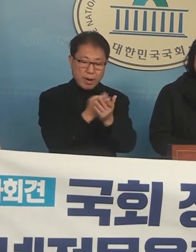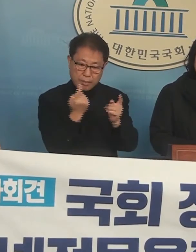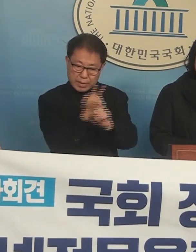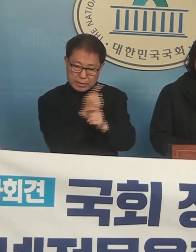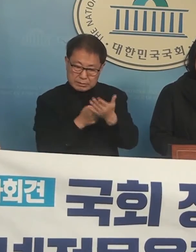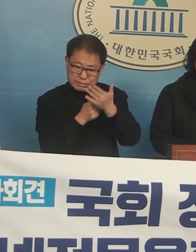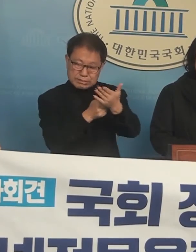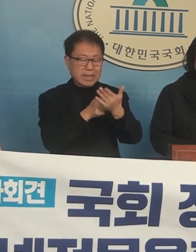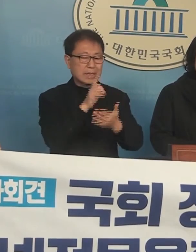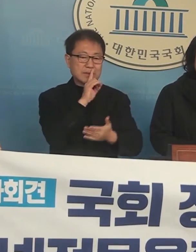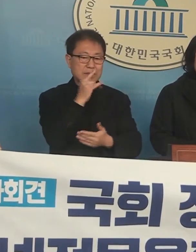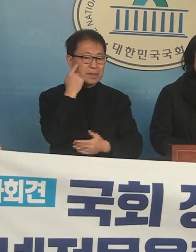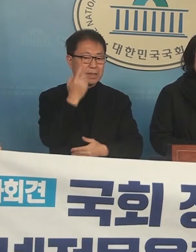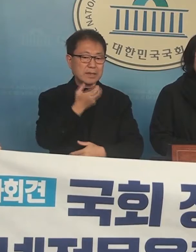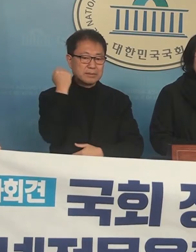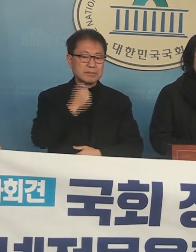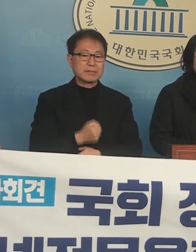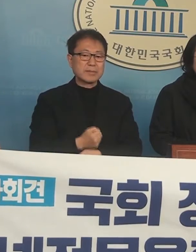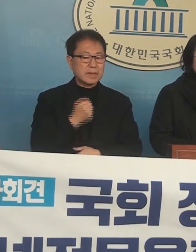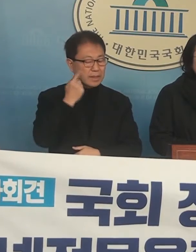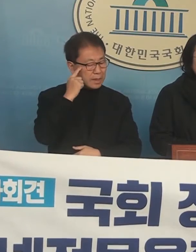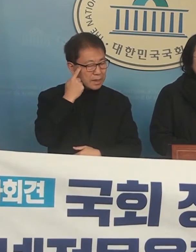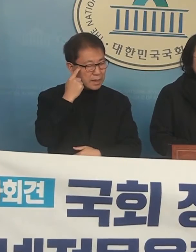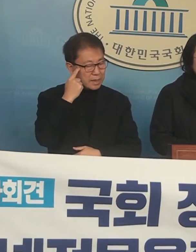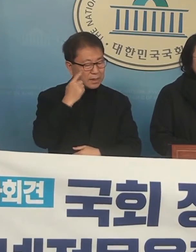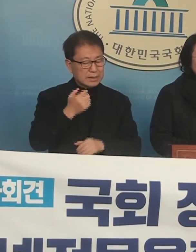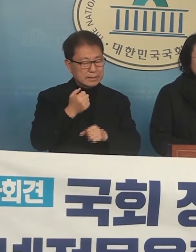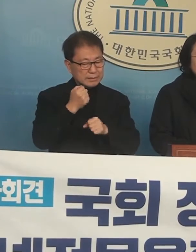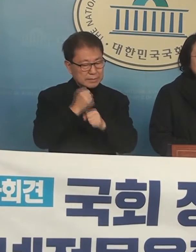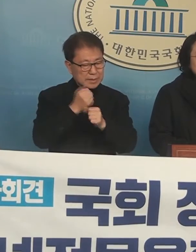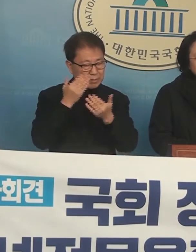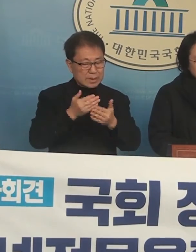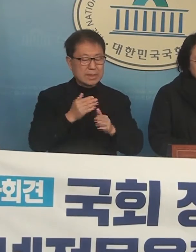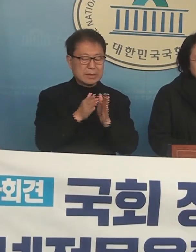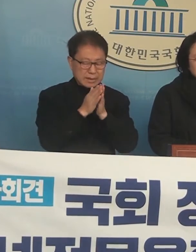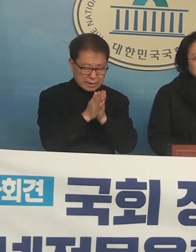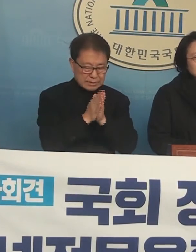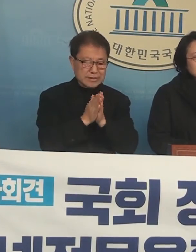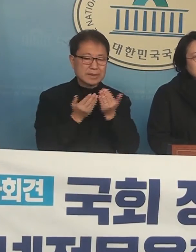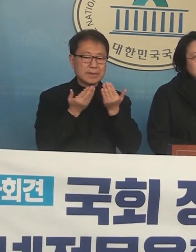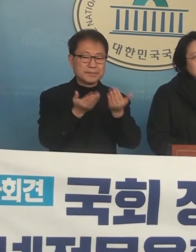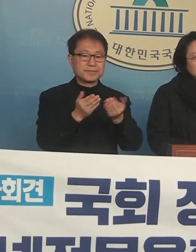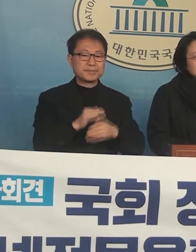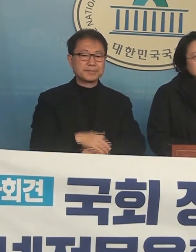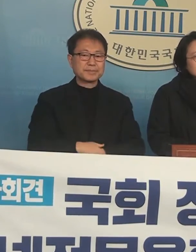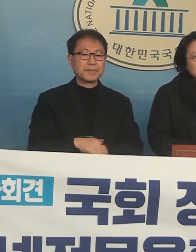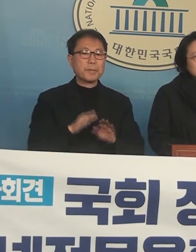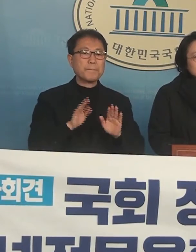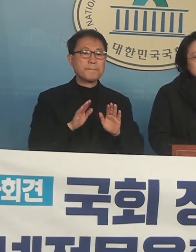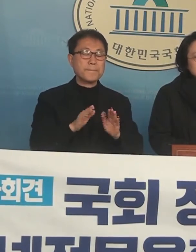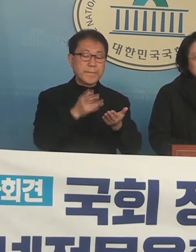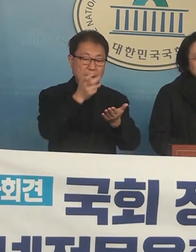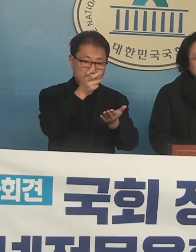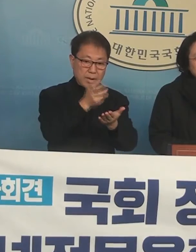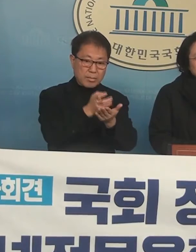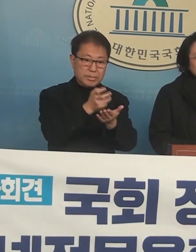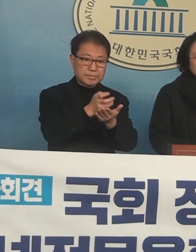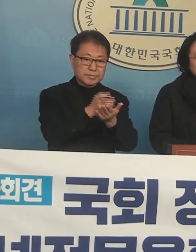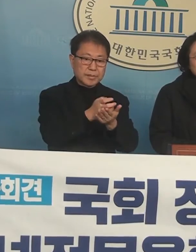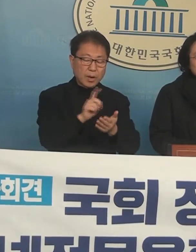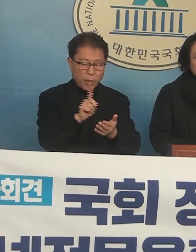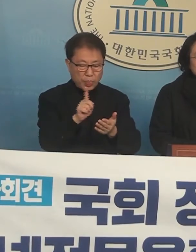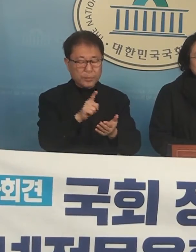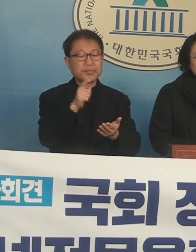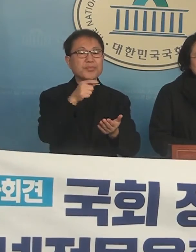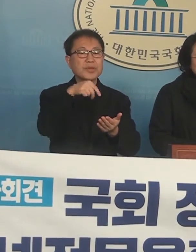나와서도 안 되는 법이라고 생각합니다. 이런 점들을 고려해 주시기 바랍니다. 다시 한번 간곡히 부탁드립니다. 오늘 이 법은